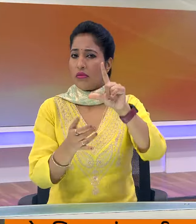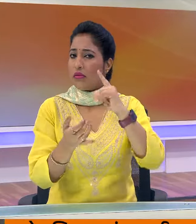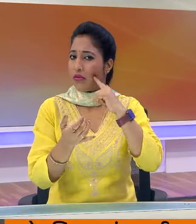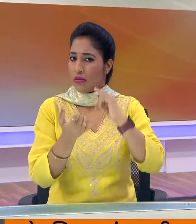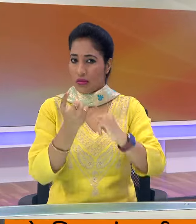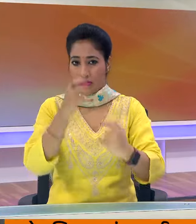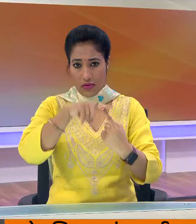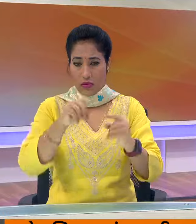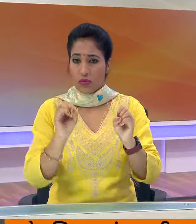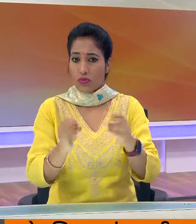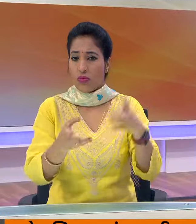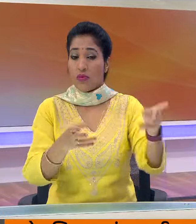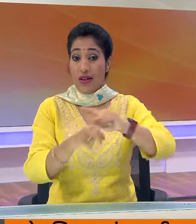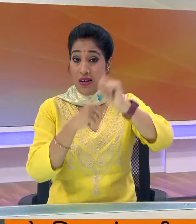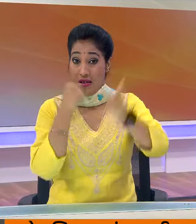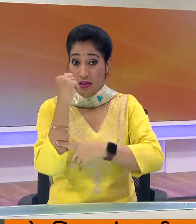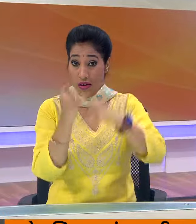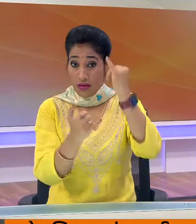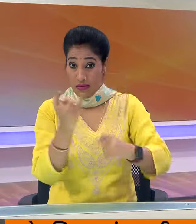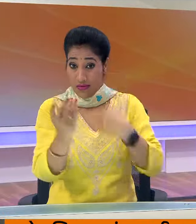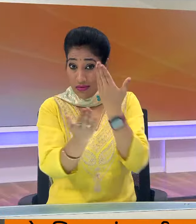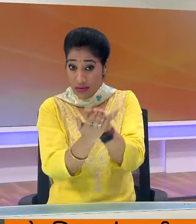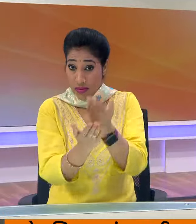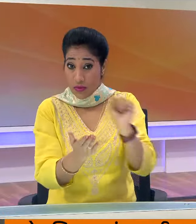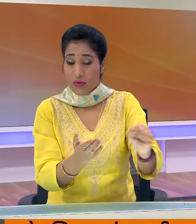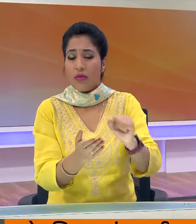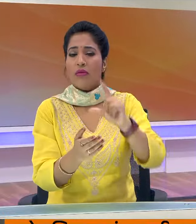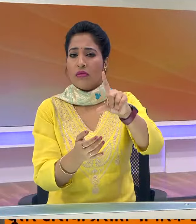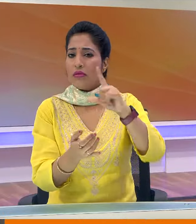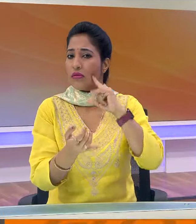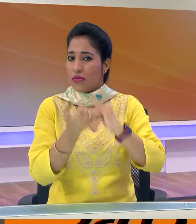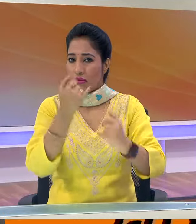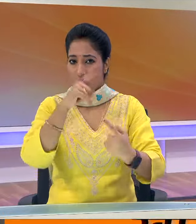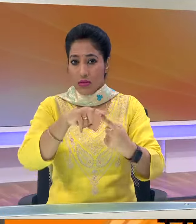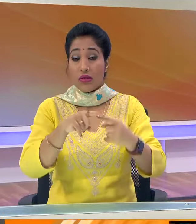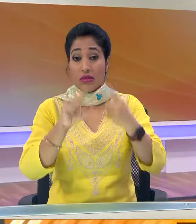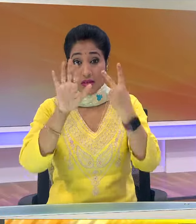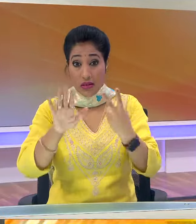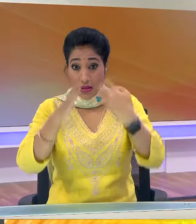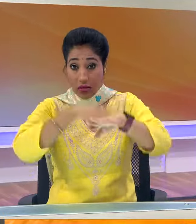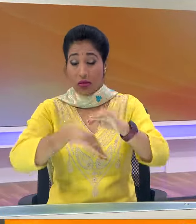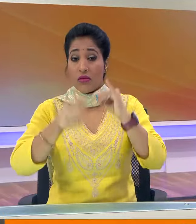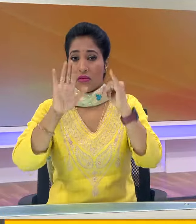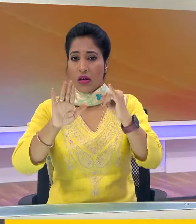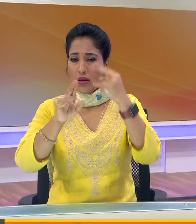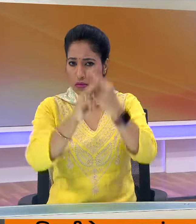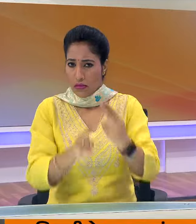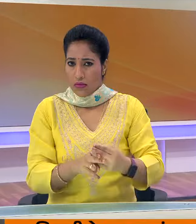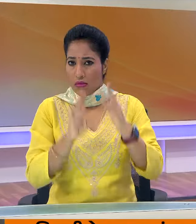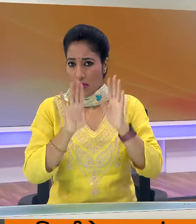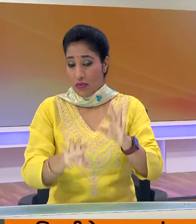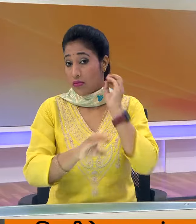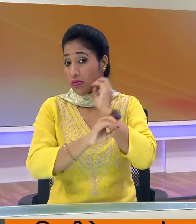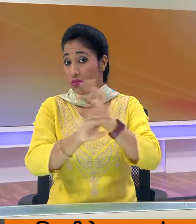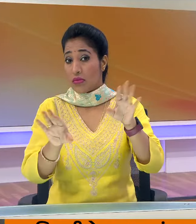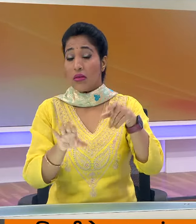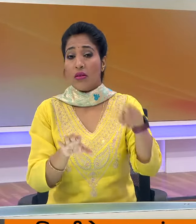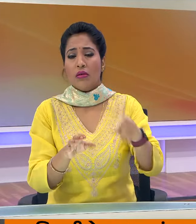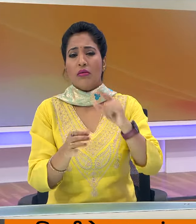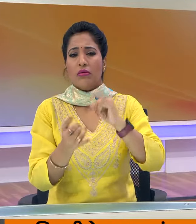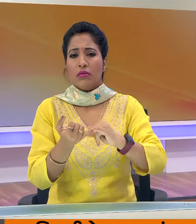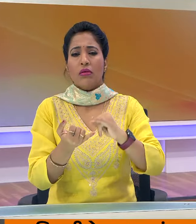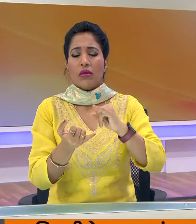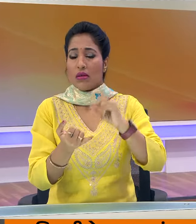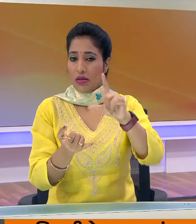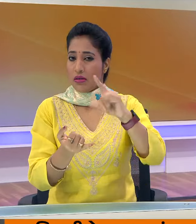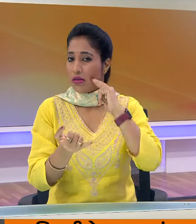के नामांकन के आखिरी दिन में ये सूची जारी की गई है। 7वीं सूची में 6 उम्मीदवारों के नामों की घोषणा की गई है। इस सूची में